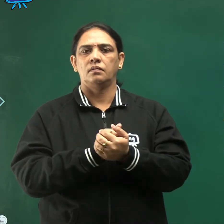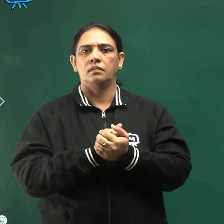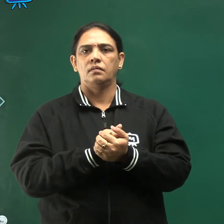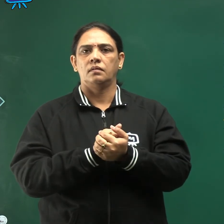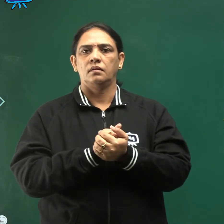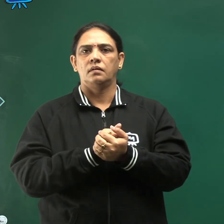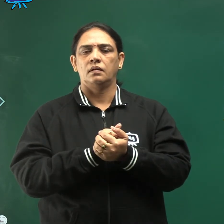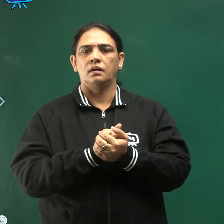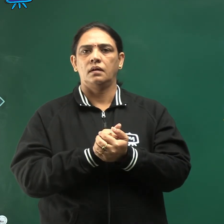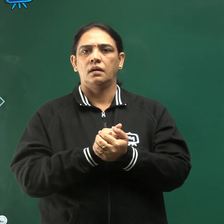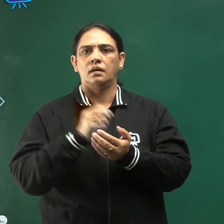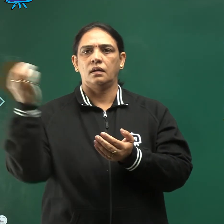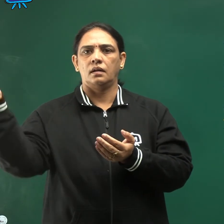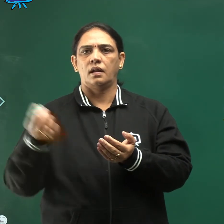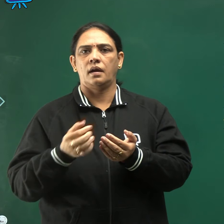नए भागफल से